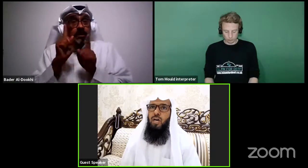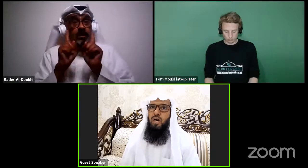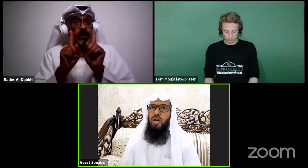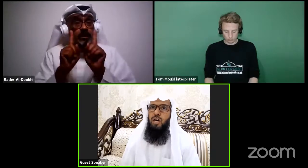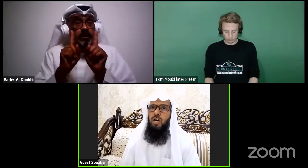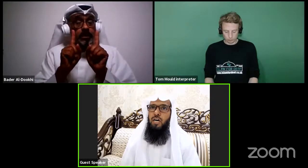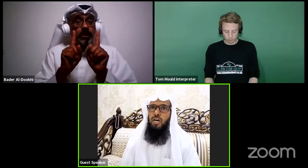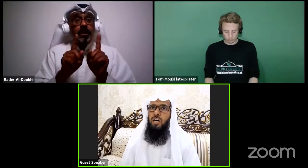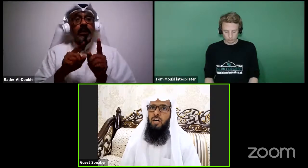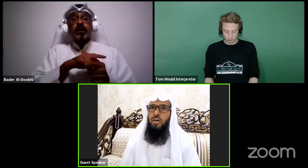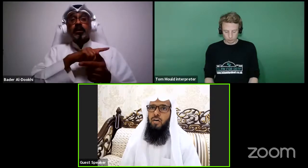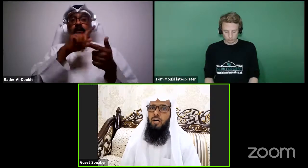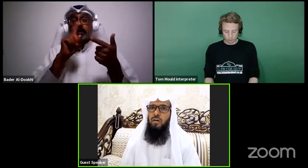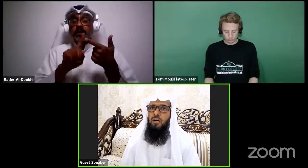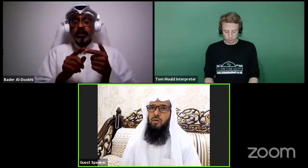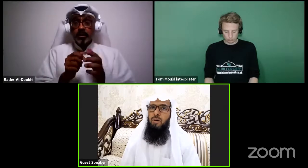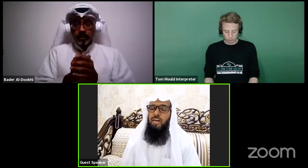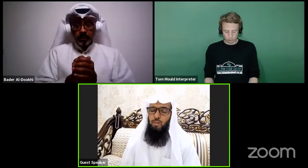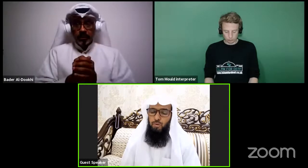وما